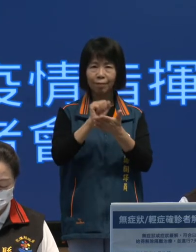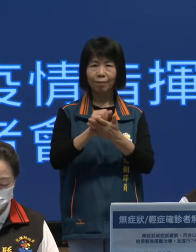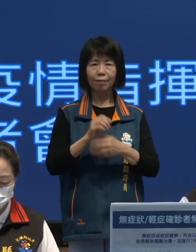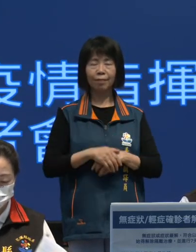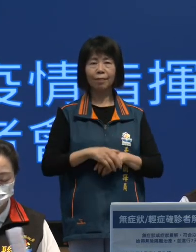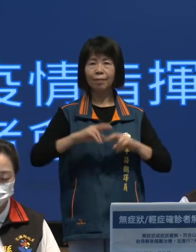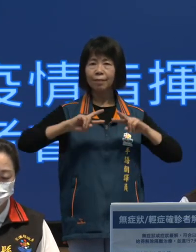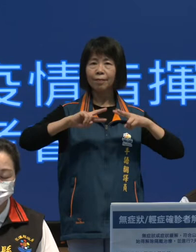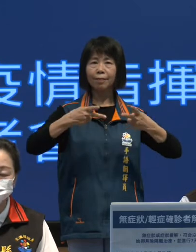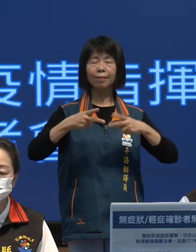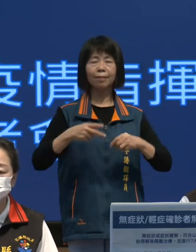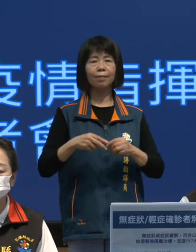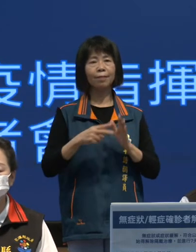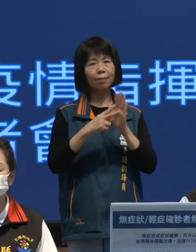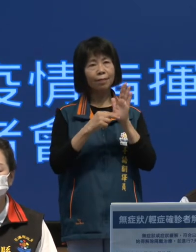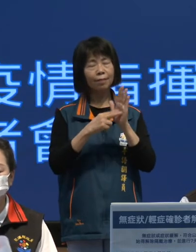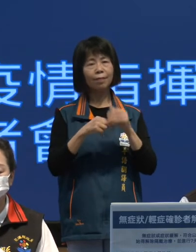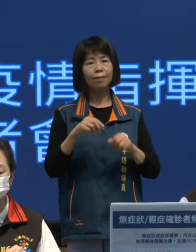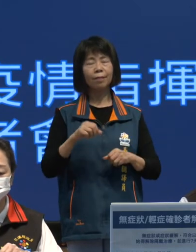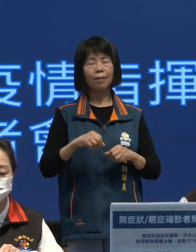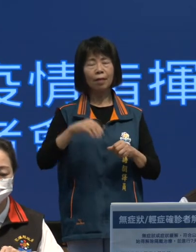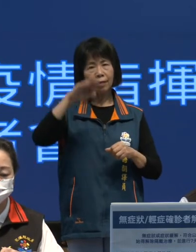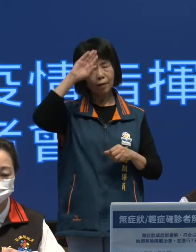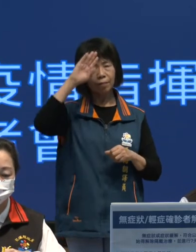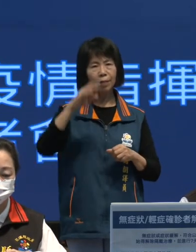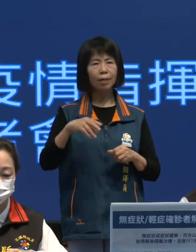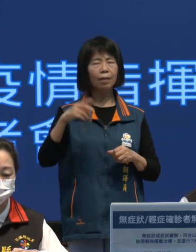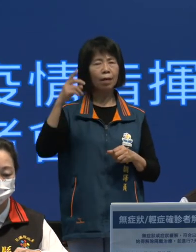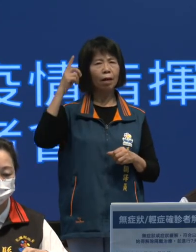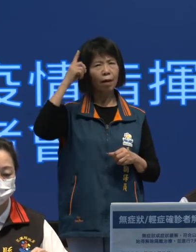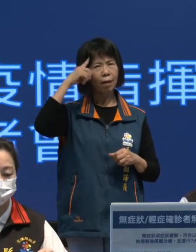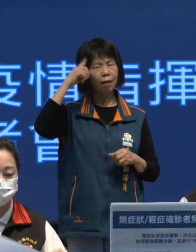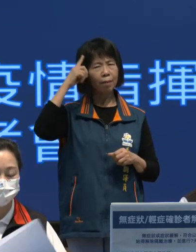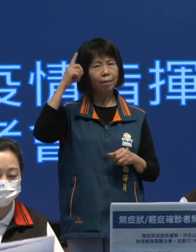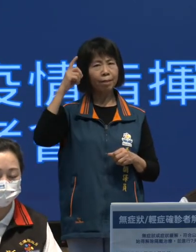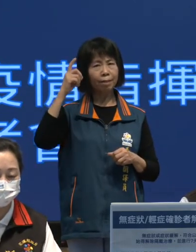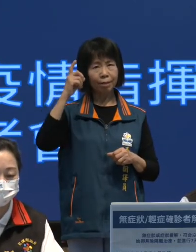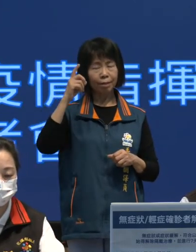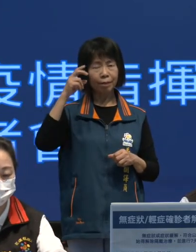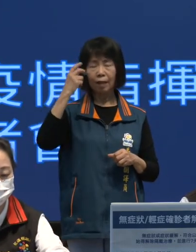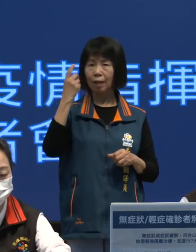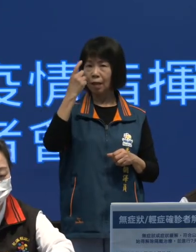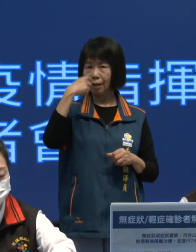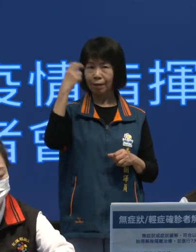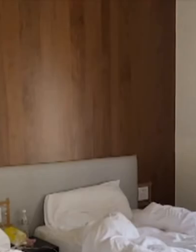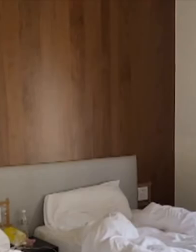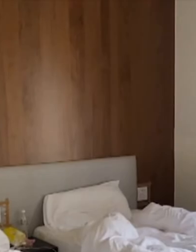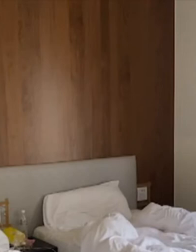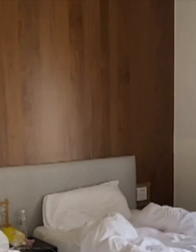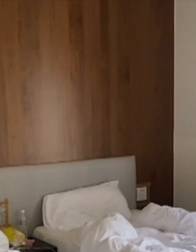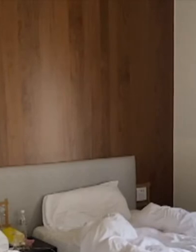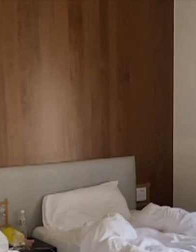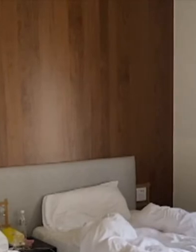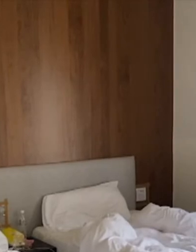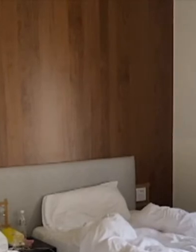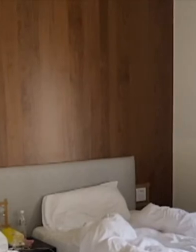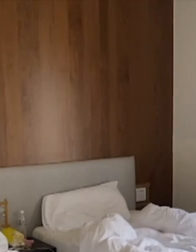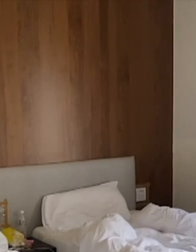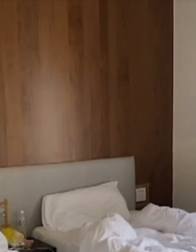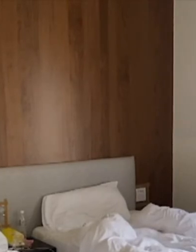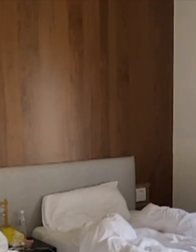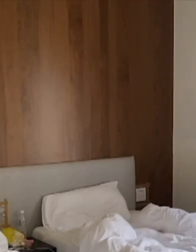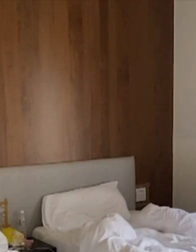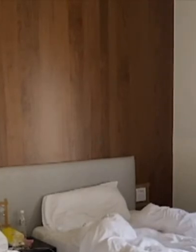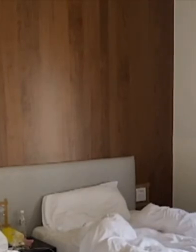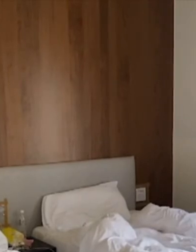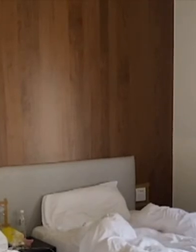会改变说在发病日采检日达10天之后就无需采检。 虽然花莲卫生局强调当